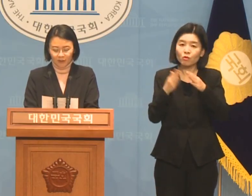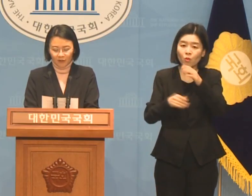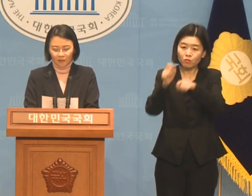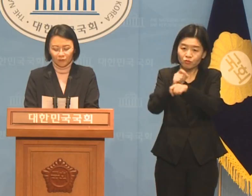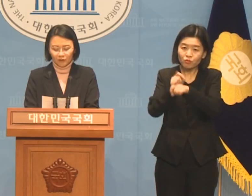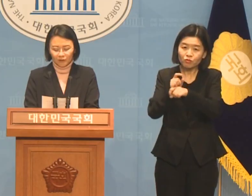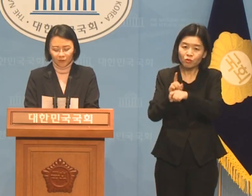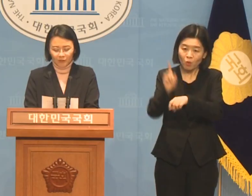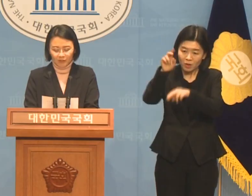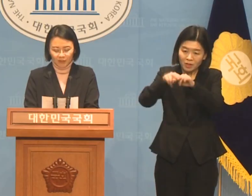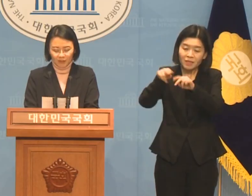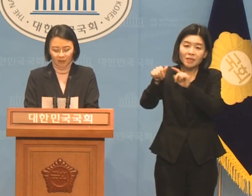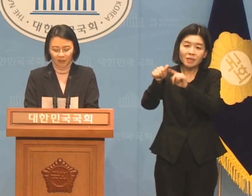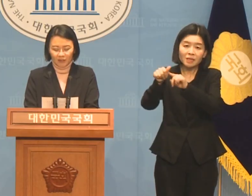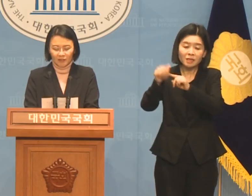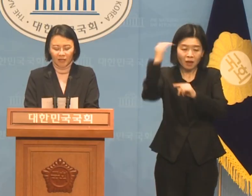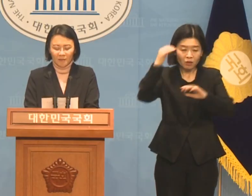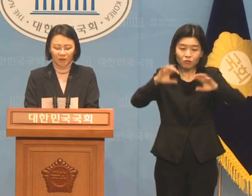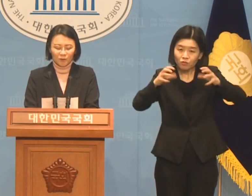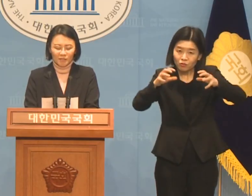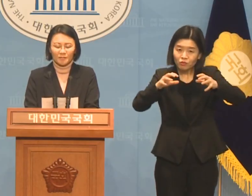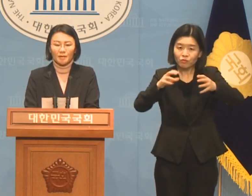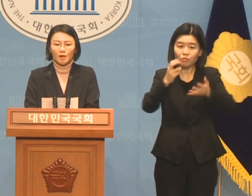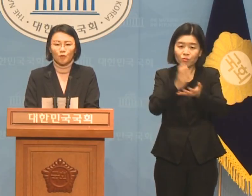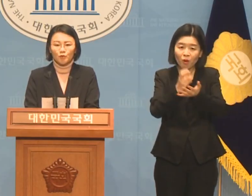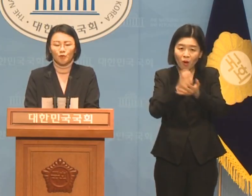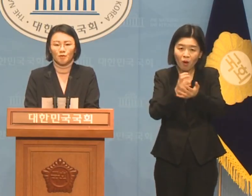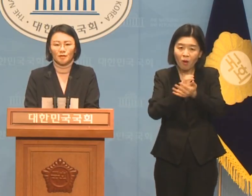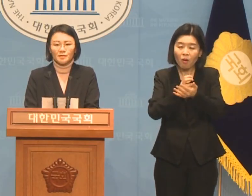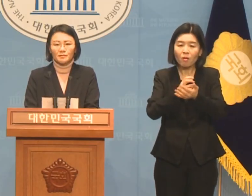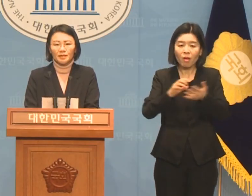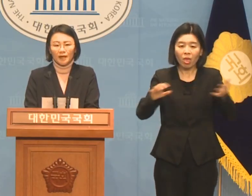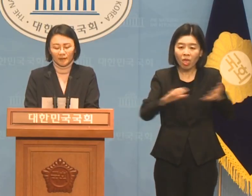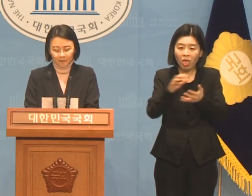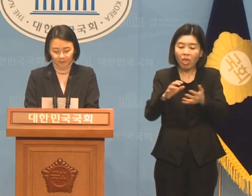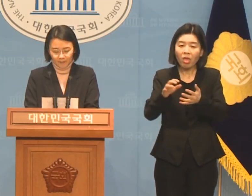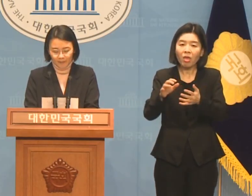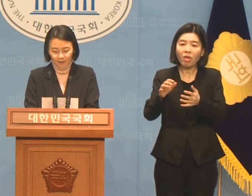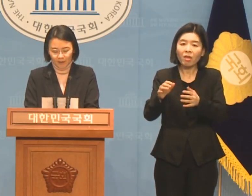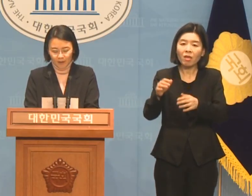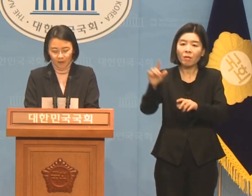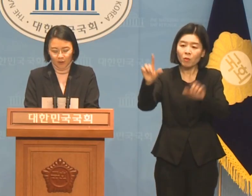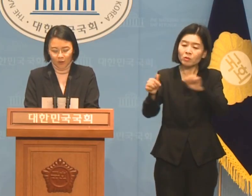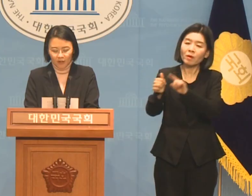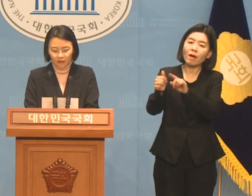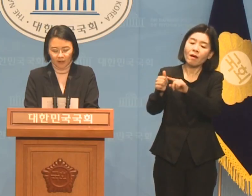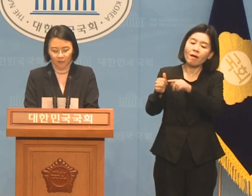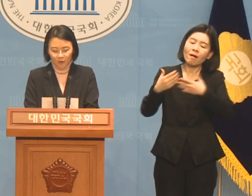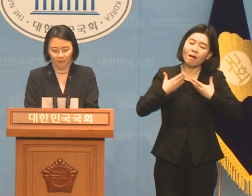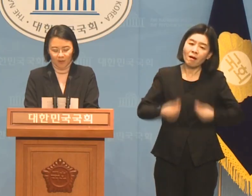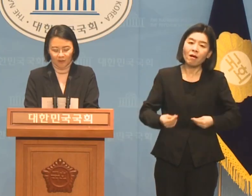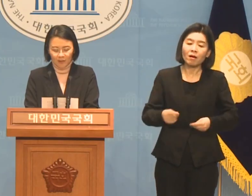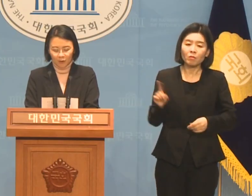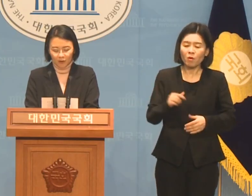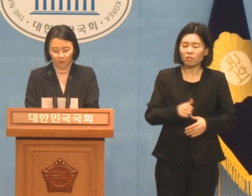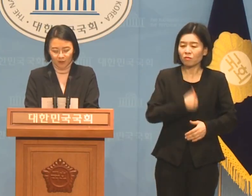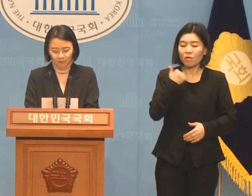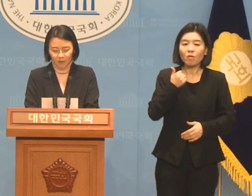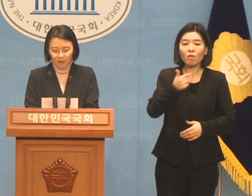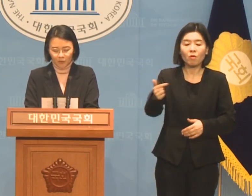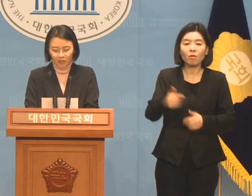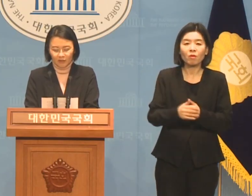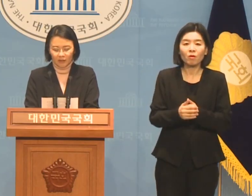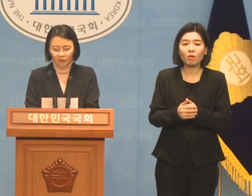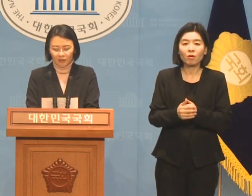헌정질서를 이렇게 무너뜨리고 있으니 그야말로 참담하고 분노스럽습니다. 권력을 남용하며 삼권